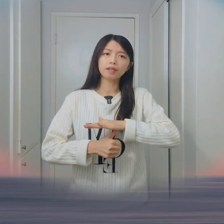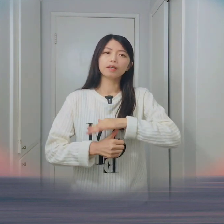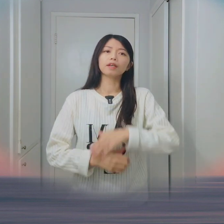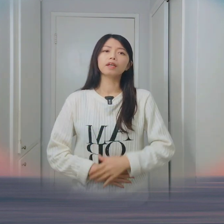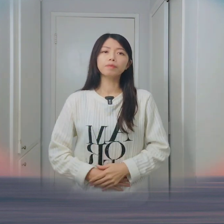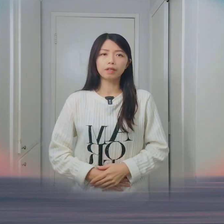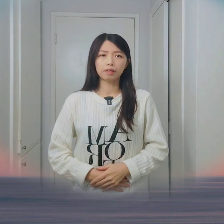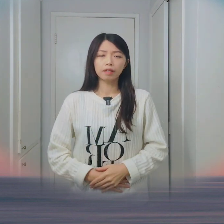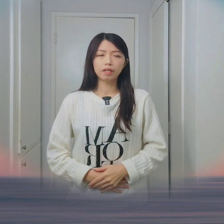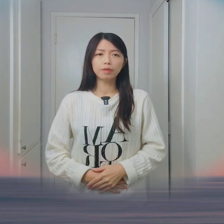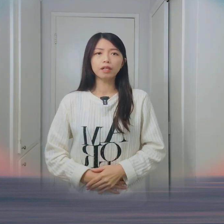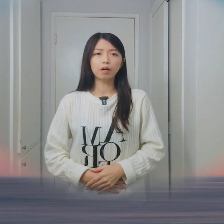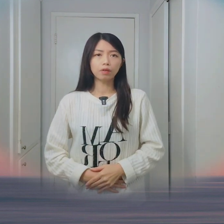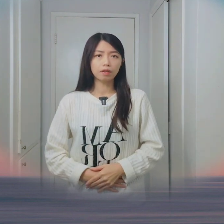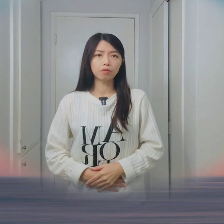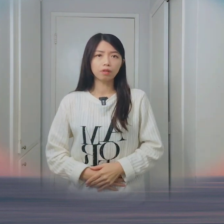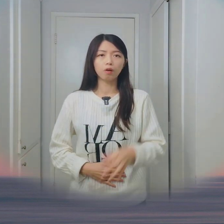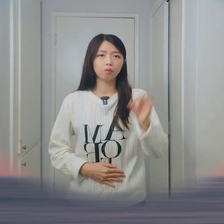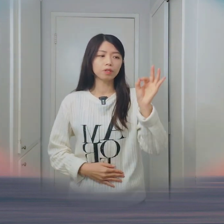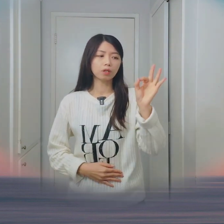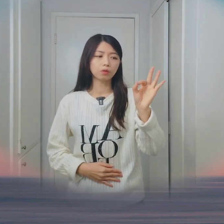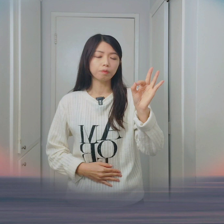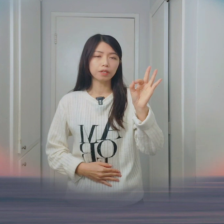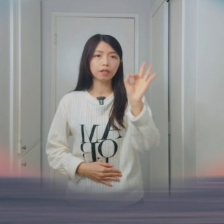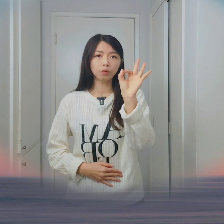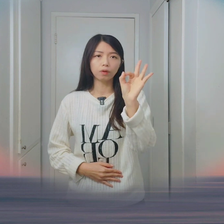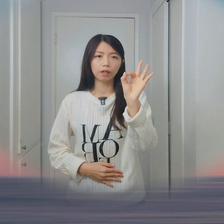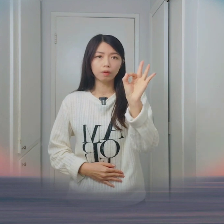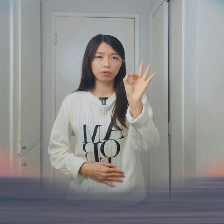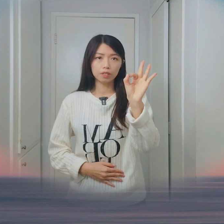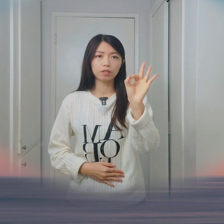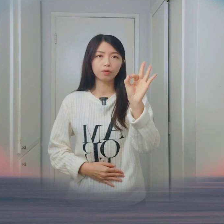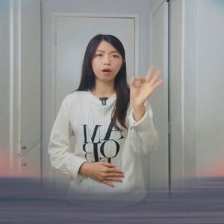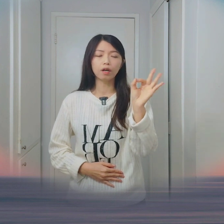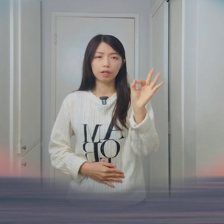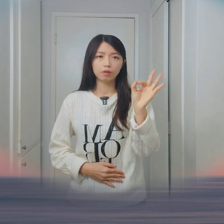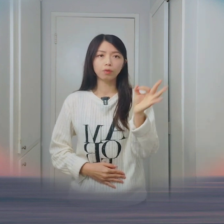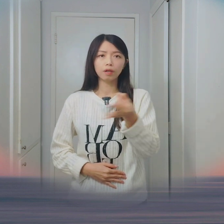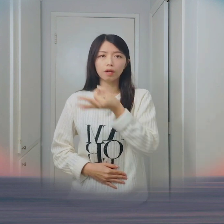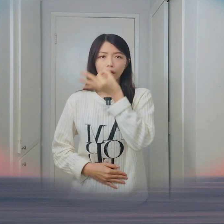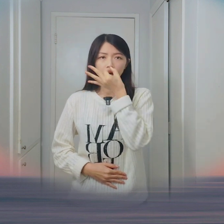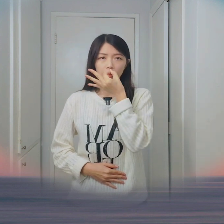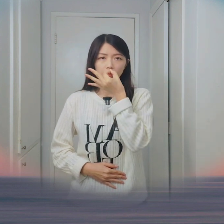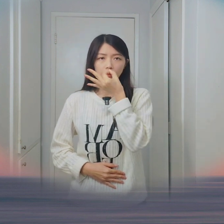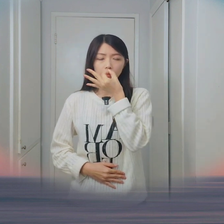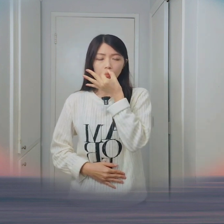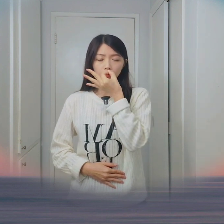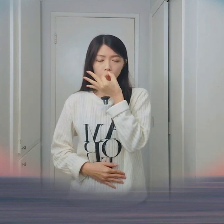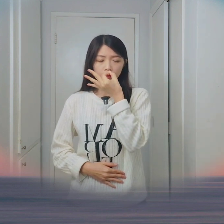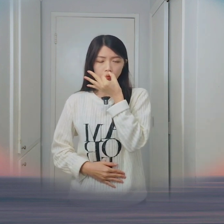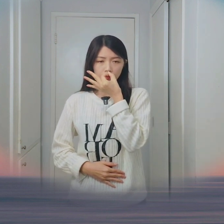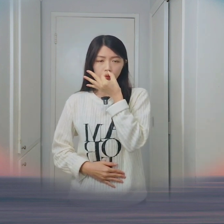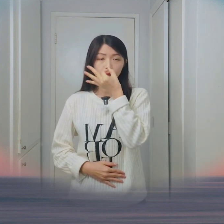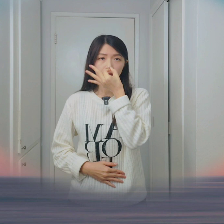견디기 힘든, 힘들다라고 하는 뜻의 수어는요. 엄지하고 검지를 동그랗게 붙이시고요. 이 손을